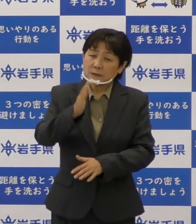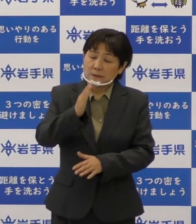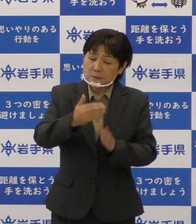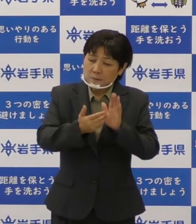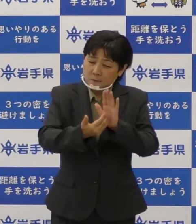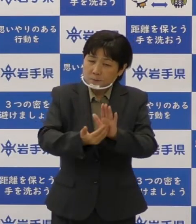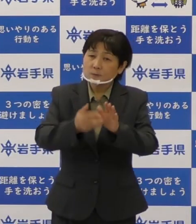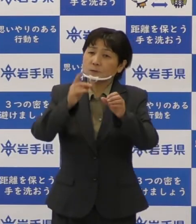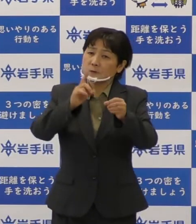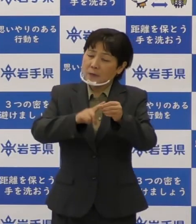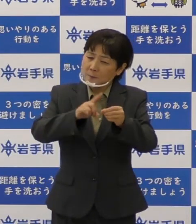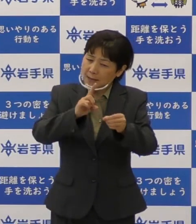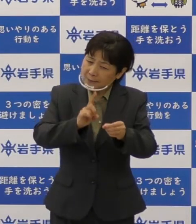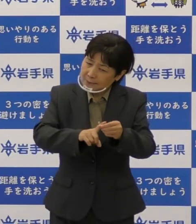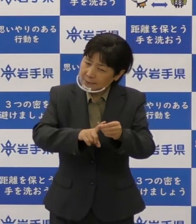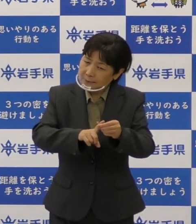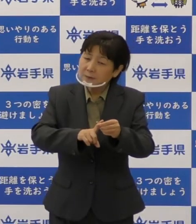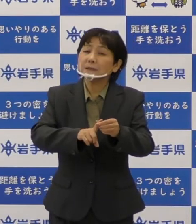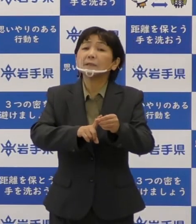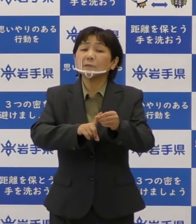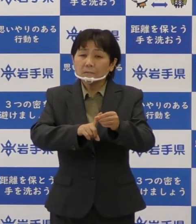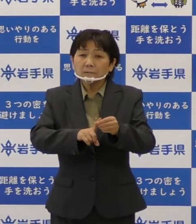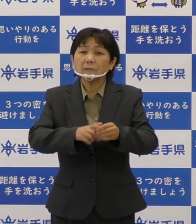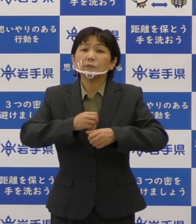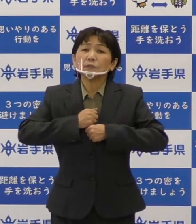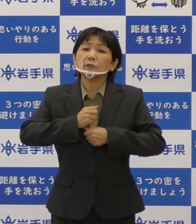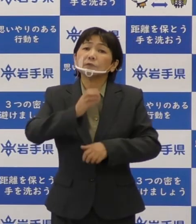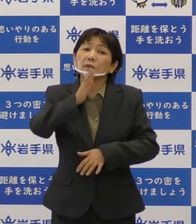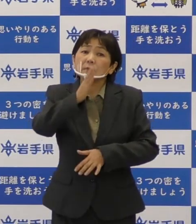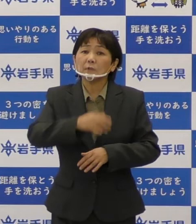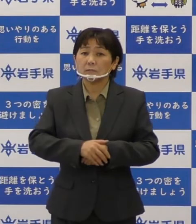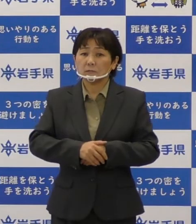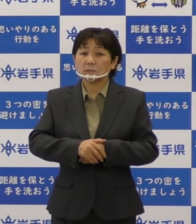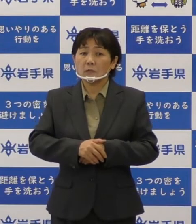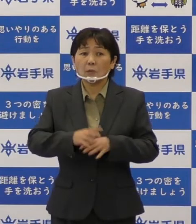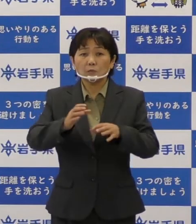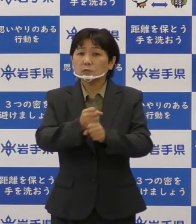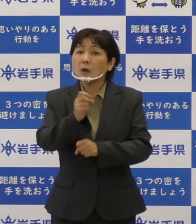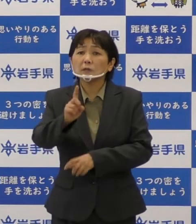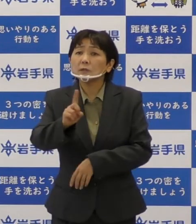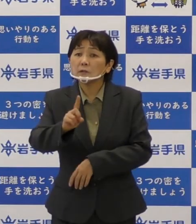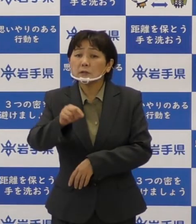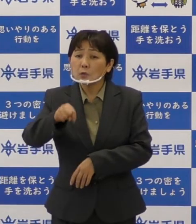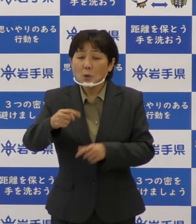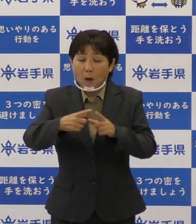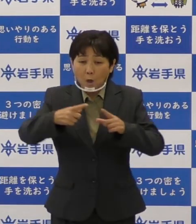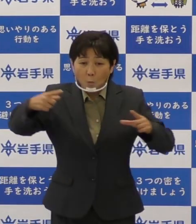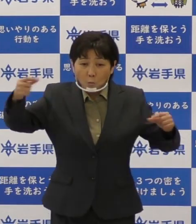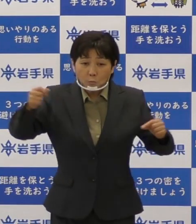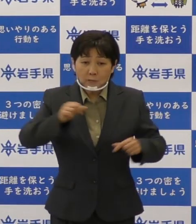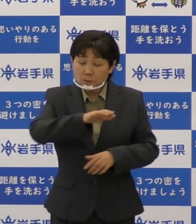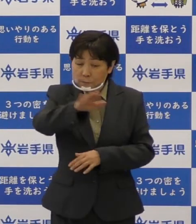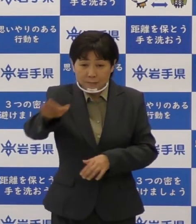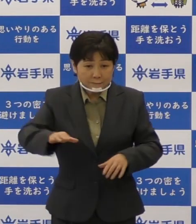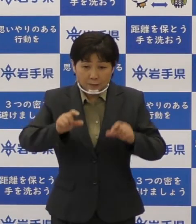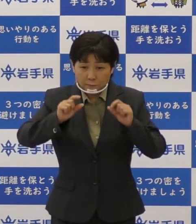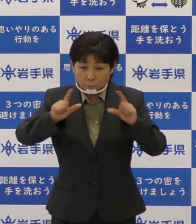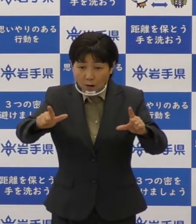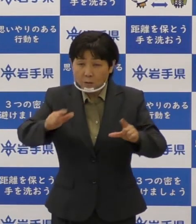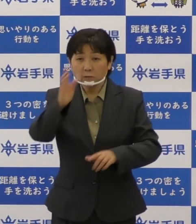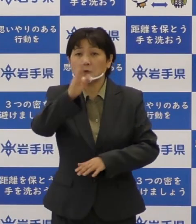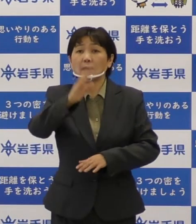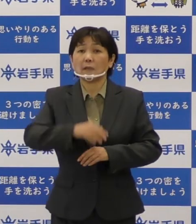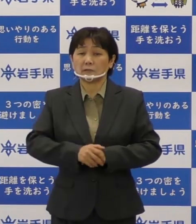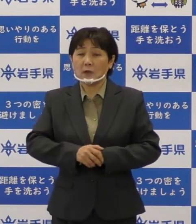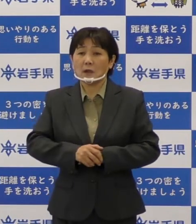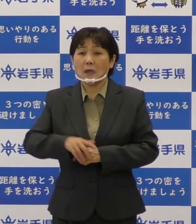があった地域の人たち向けの報告なのかなと思いながら見てますね。一方、同じ内閣府のテレビコ